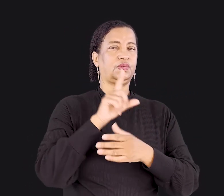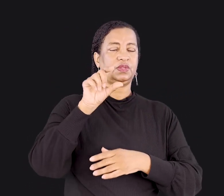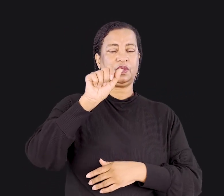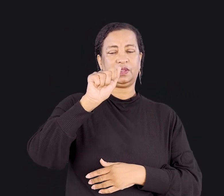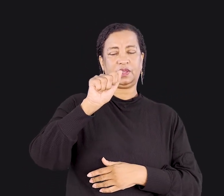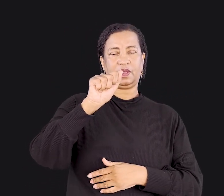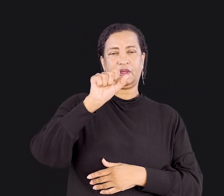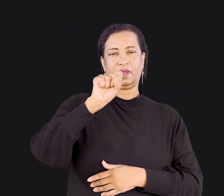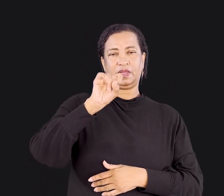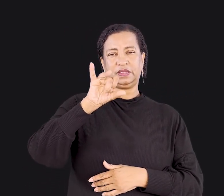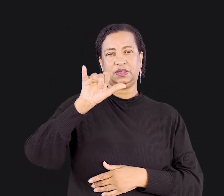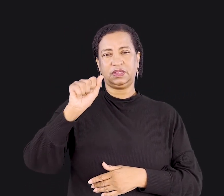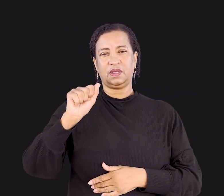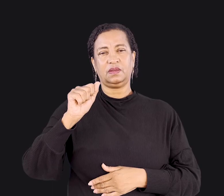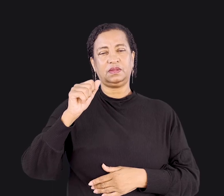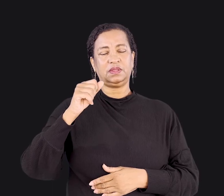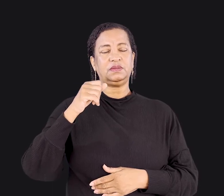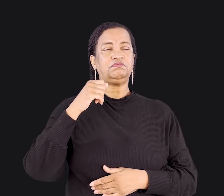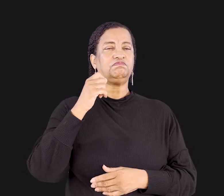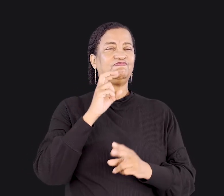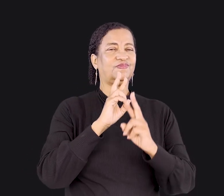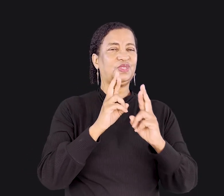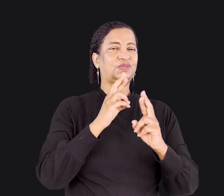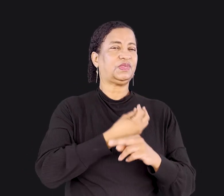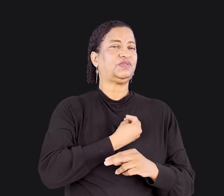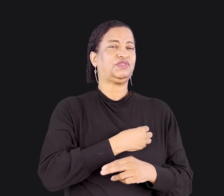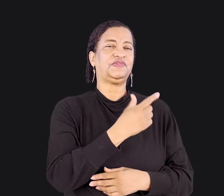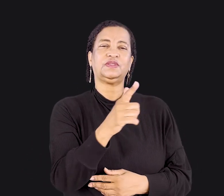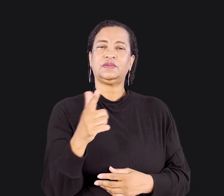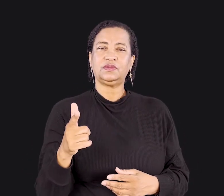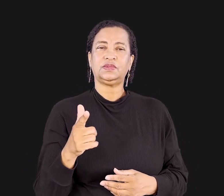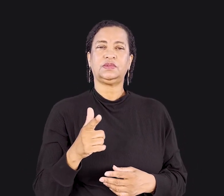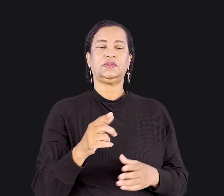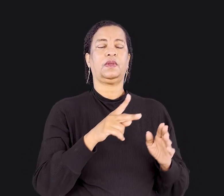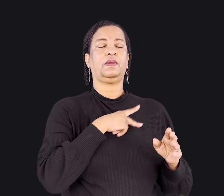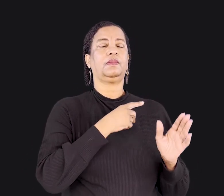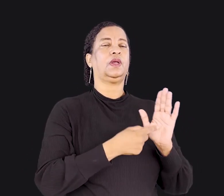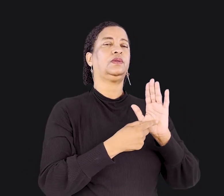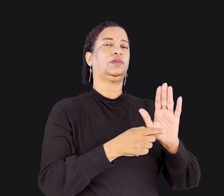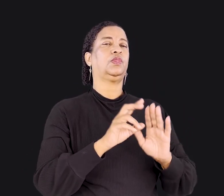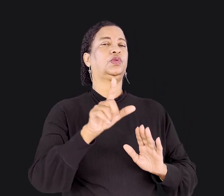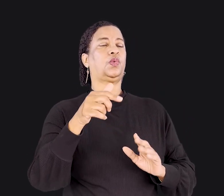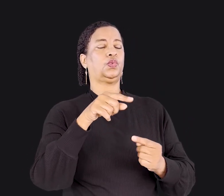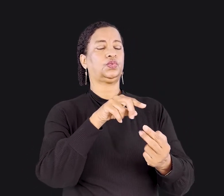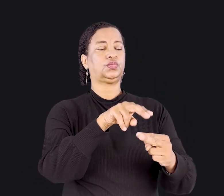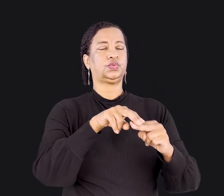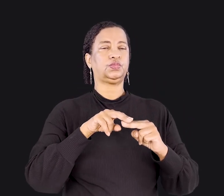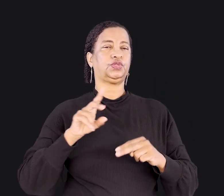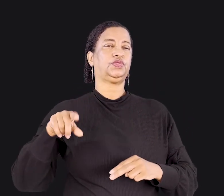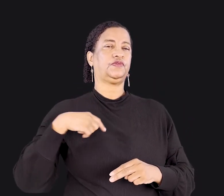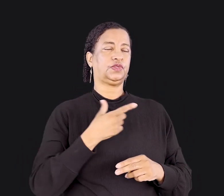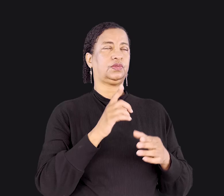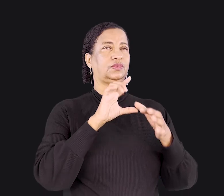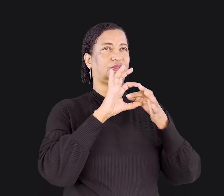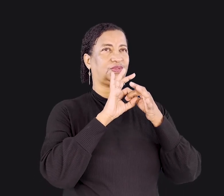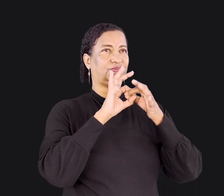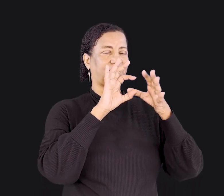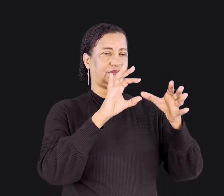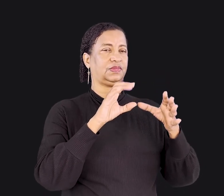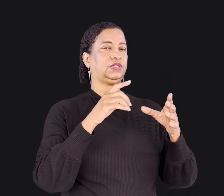quando não tinha mais nem esperança de vida. Paulo apresenta outras razões por que Deus permite que soframos. Depois que Deus nos consola,